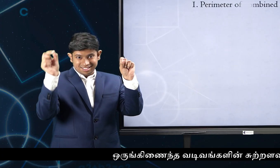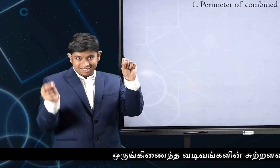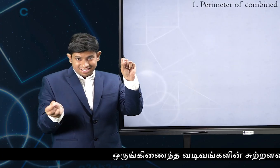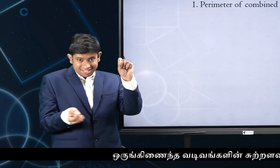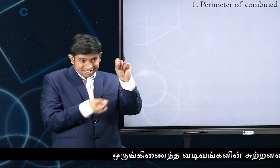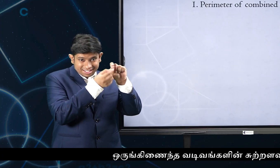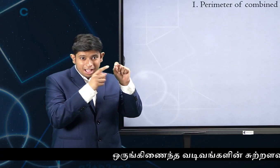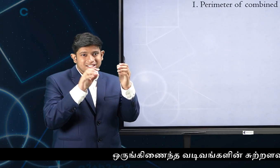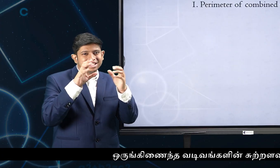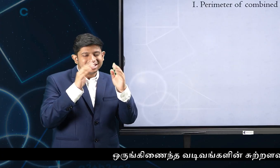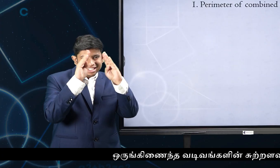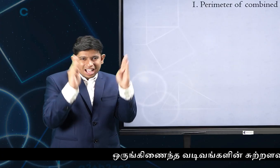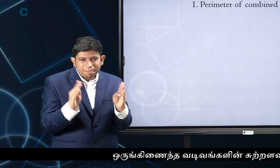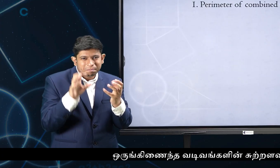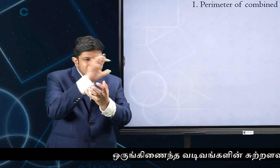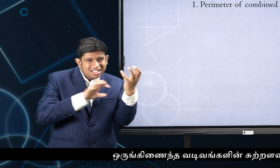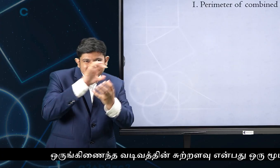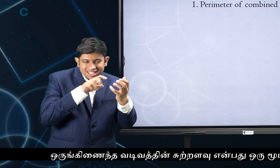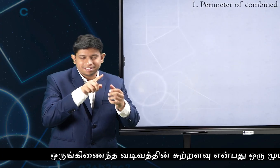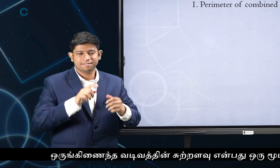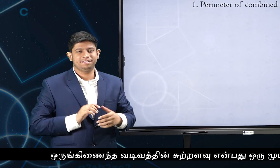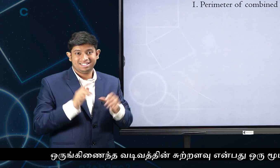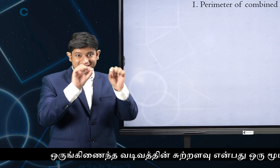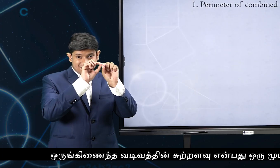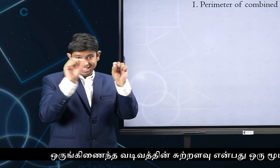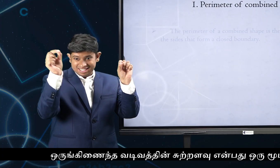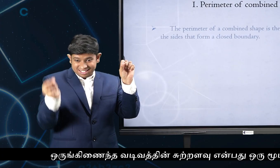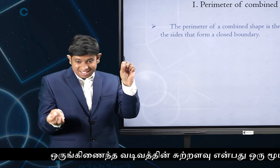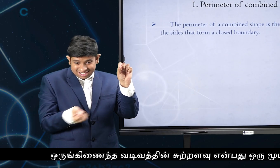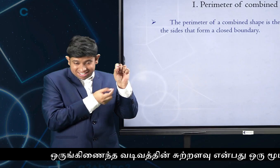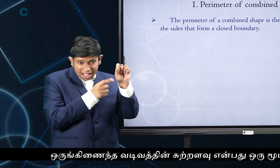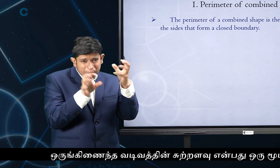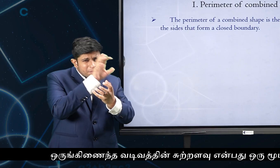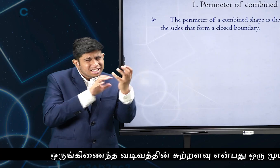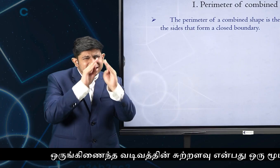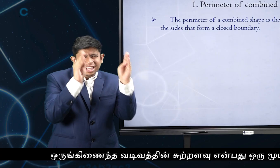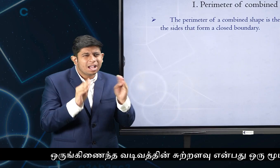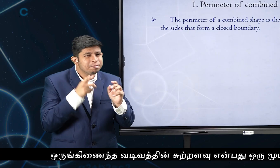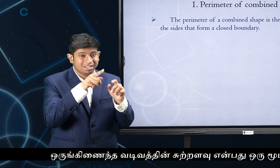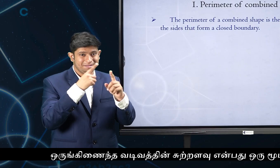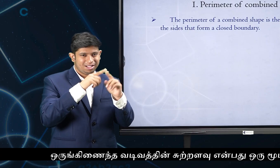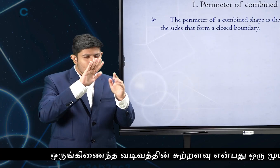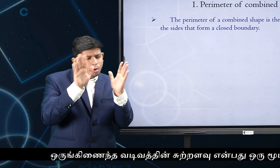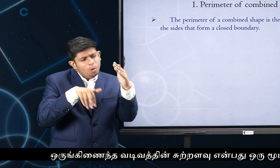ஒருங்கிணைந்த வடிவங்களின் சுற்றளவு. ஒருங்கிணைந்த வடிவத்தின் சுற்றளவு என்பது ஒரு மூடிய